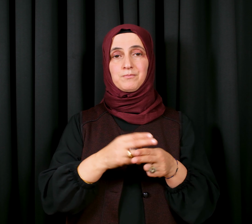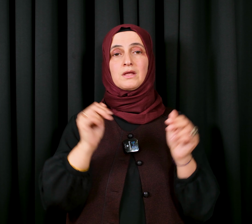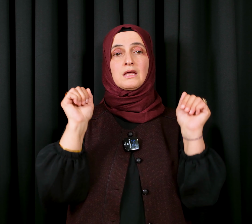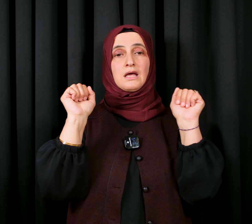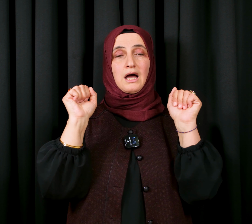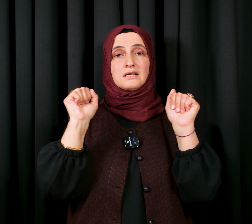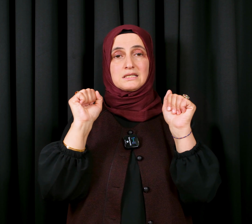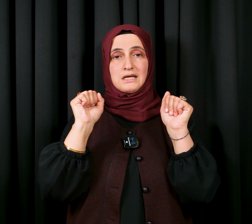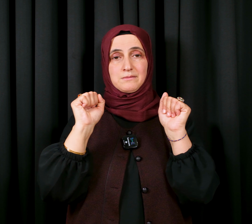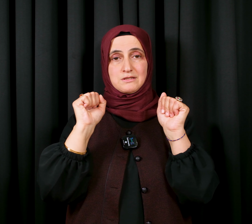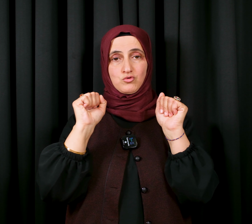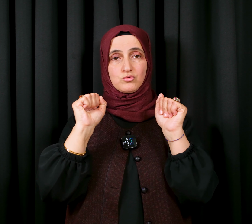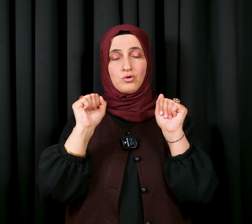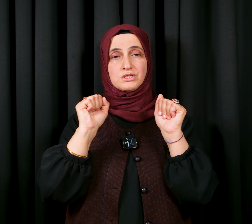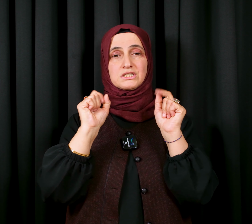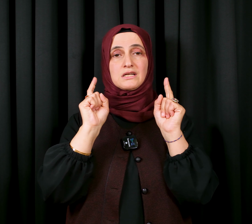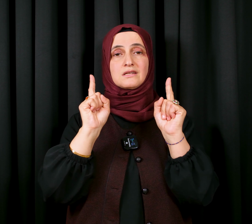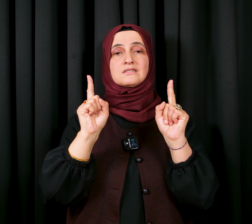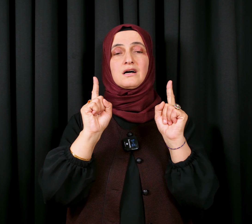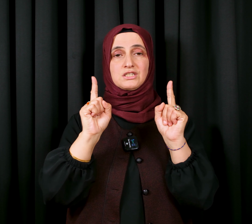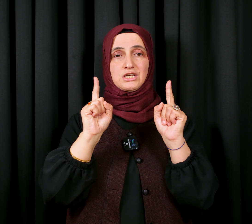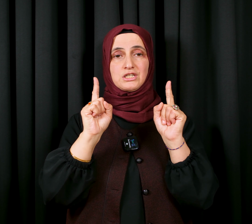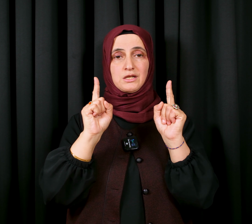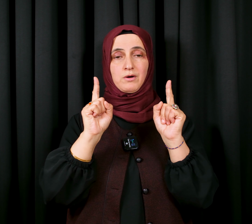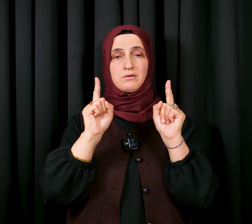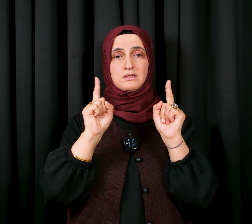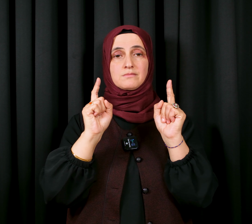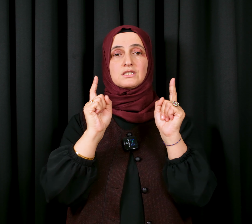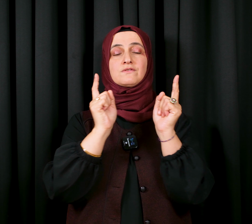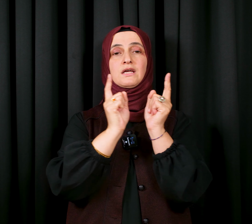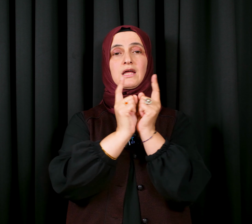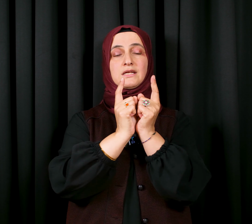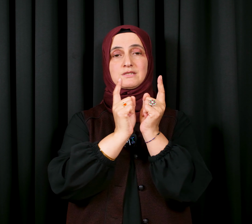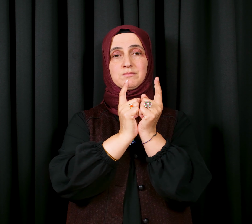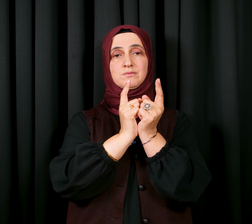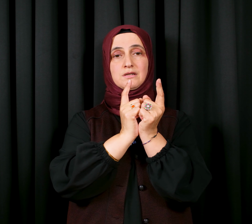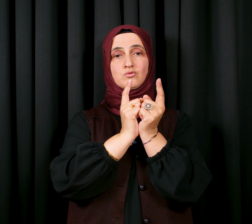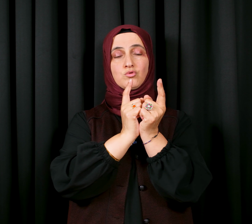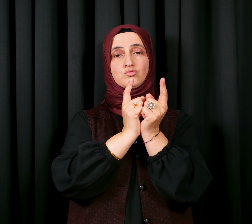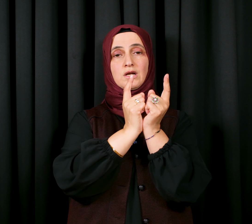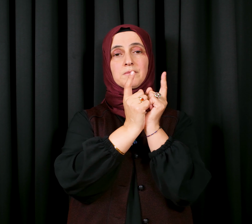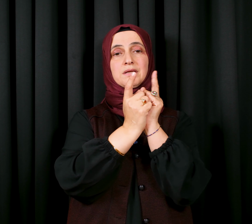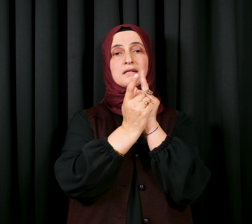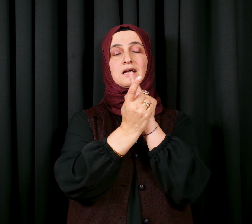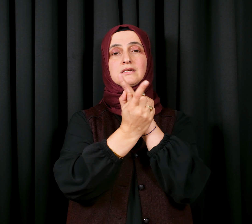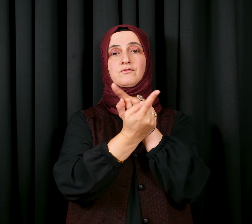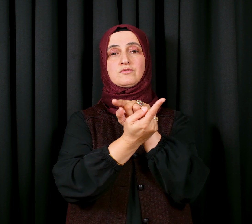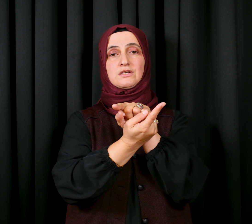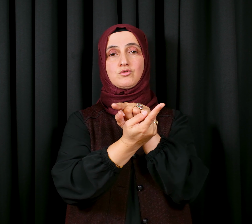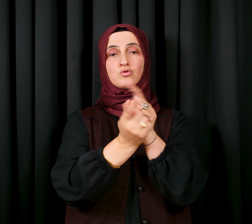Her iki elimiz yumruk olacak şekilde sadece işaret parmaklarımız açık ve ellerimizi birbirine dokundurarak bileklerden hafif çeviriyoruz.